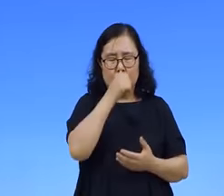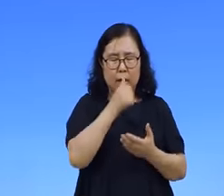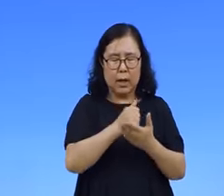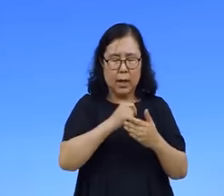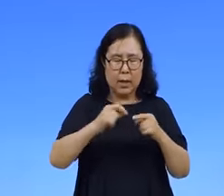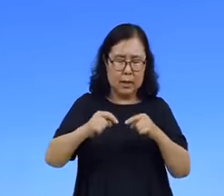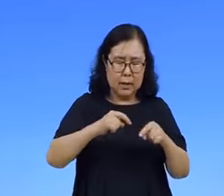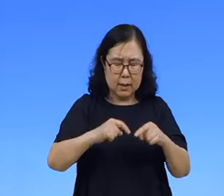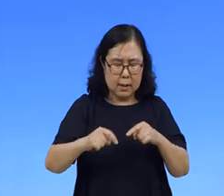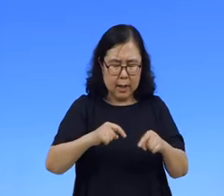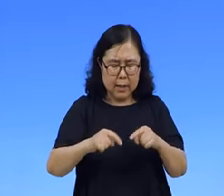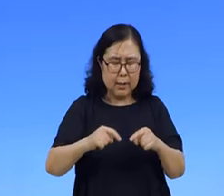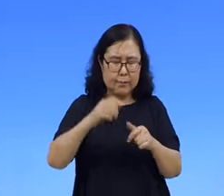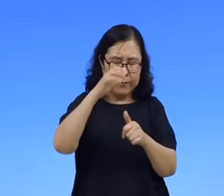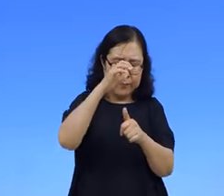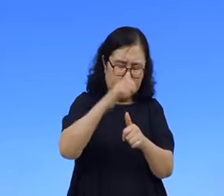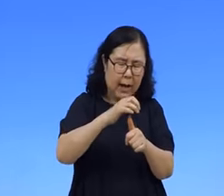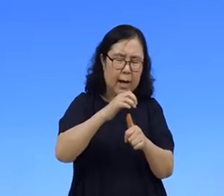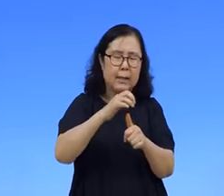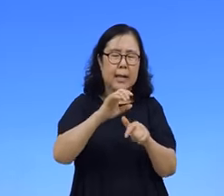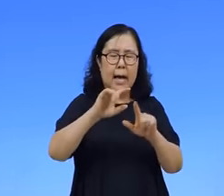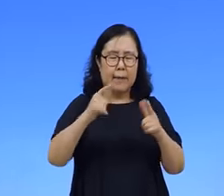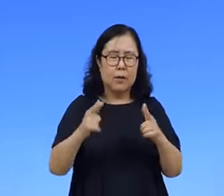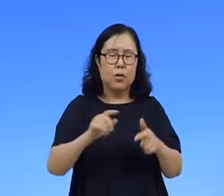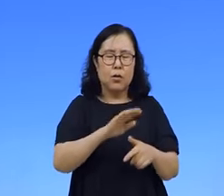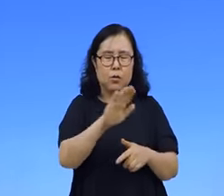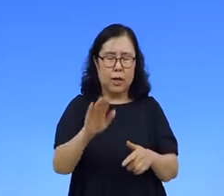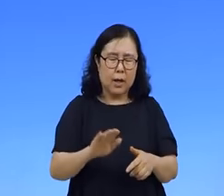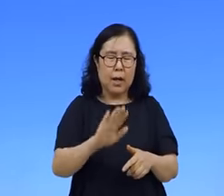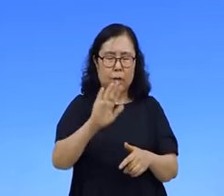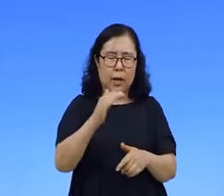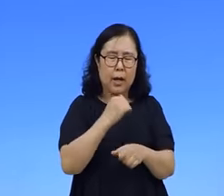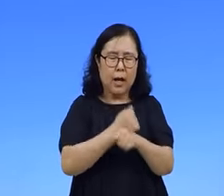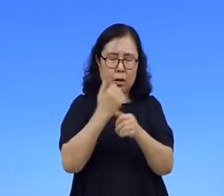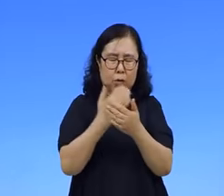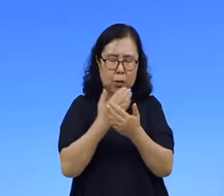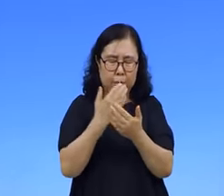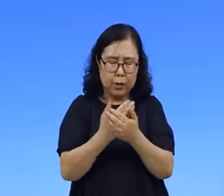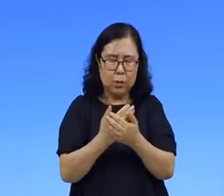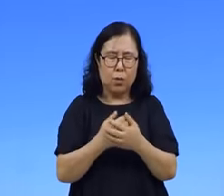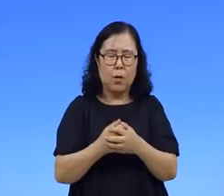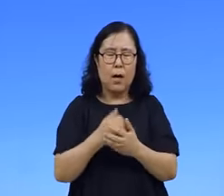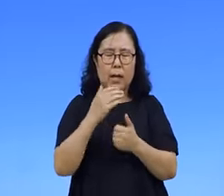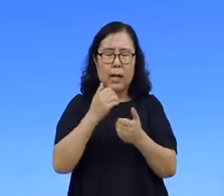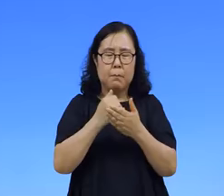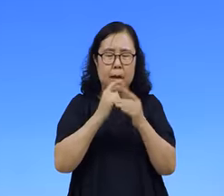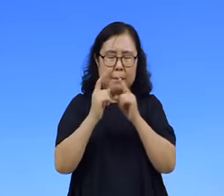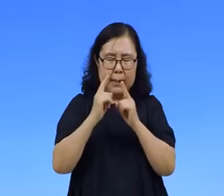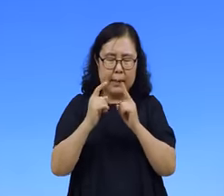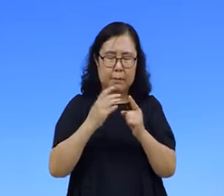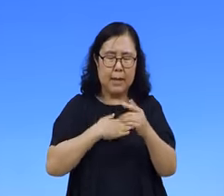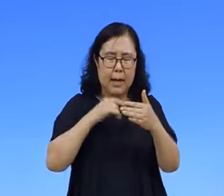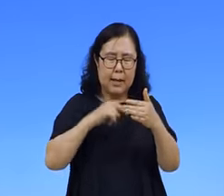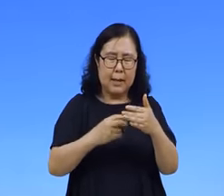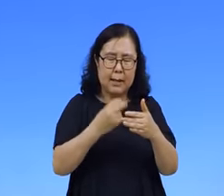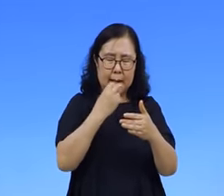죄에게 지배당하지 마라. 네가 죄를 다스리라 말씀하시는 그 하나님의 말씀이 능력이 되는 인생이 되기를 원합니다.